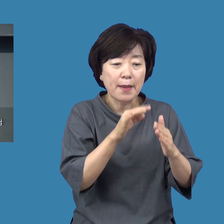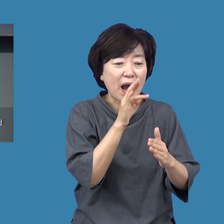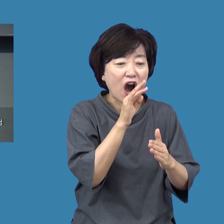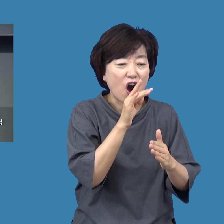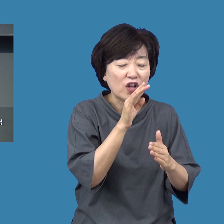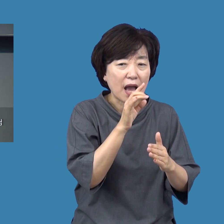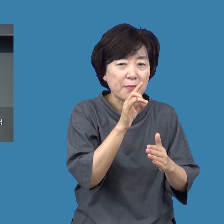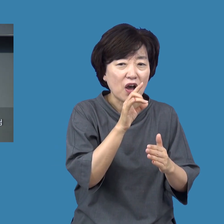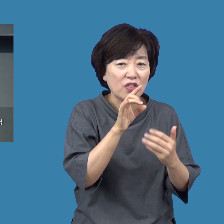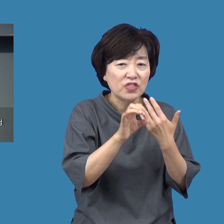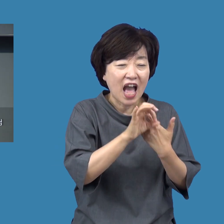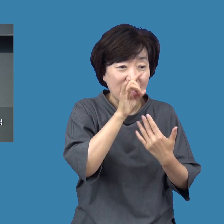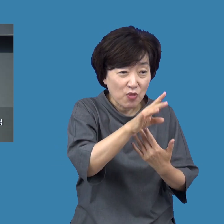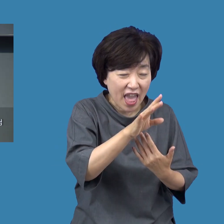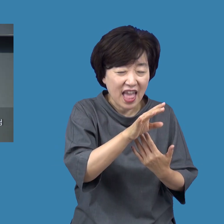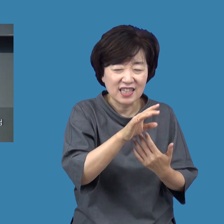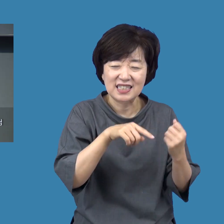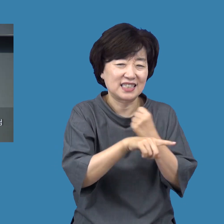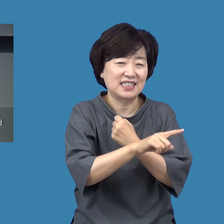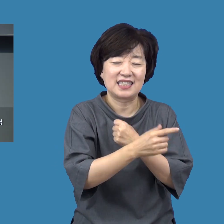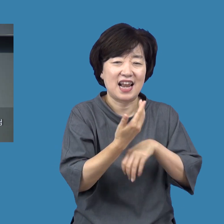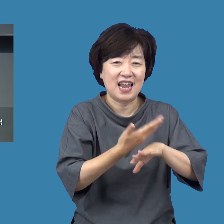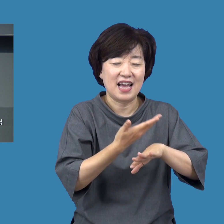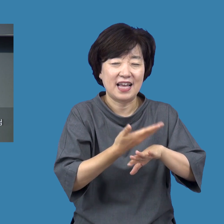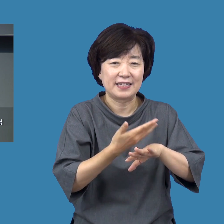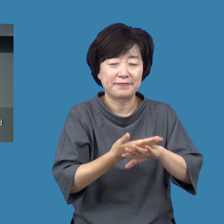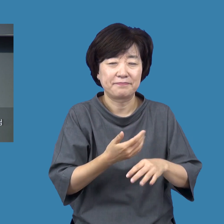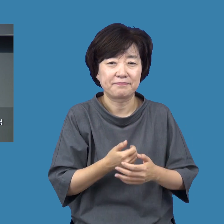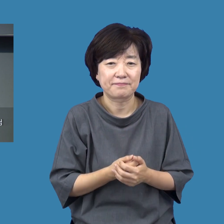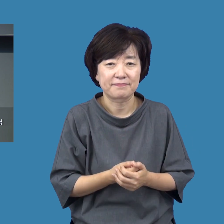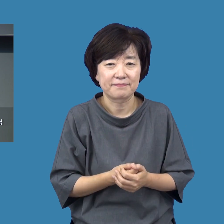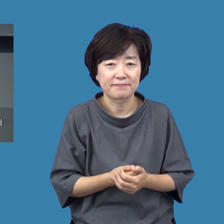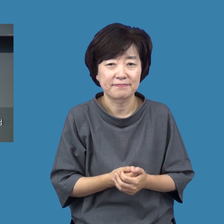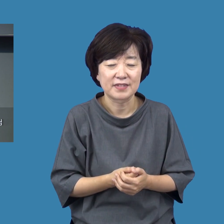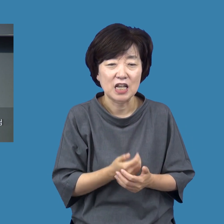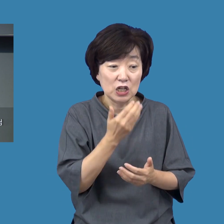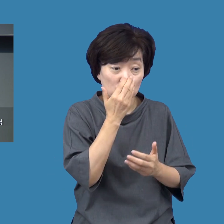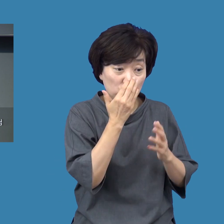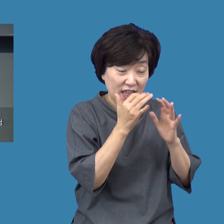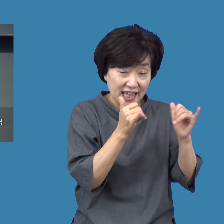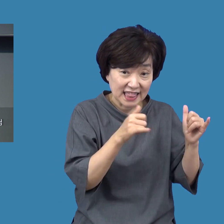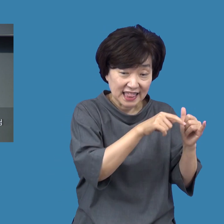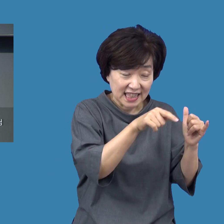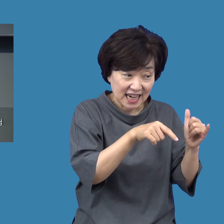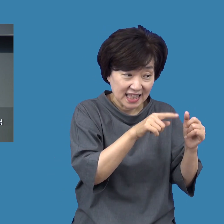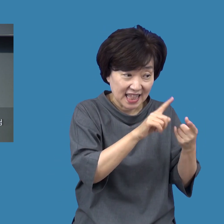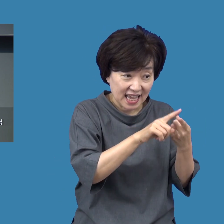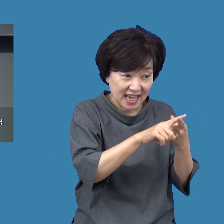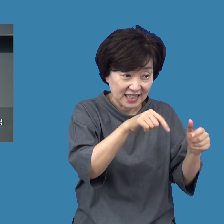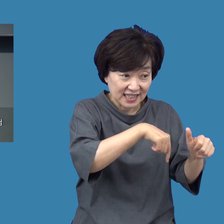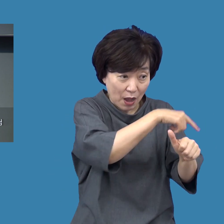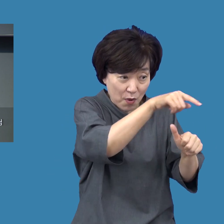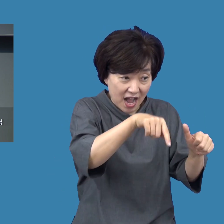뜻이 아니에요. 예. 자, 이것은 그 유대인들에 대해서 좀 이해할 필요가 있어요.